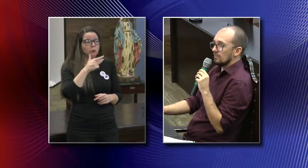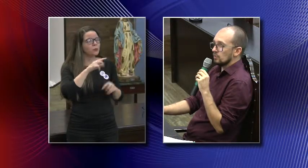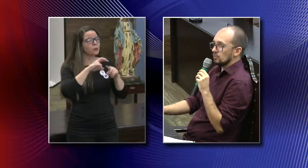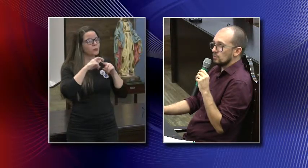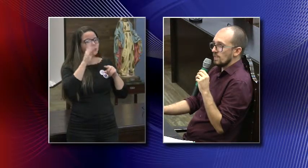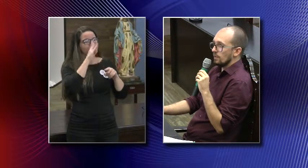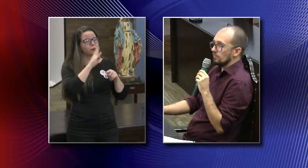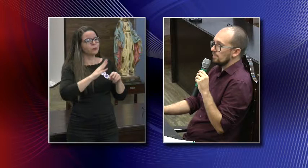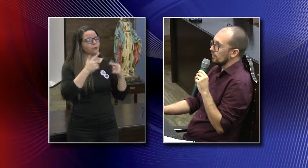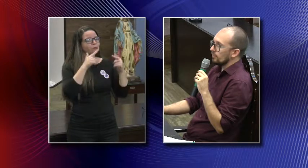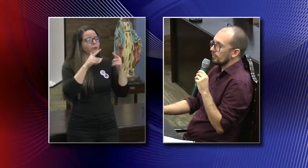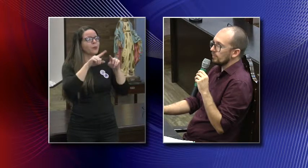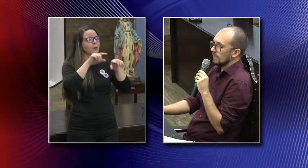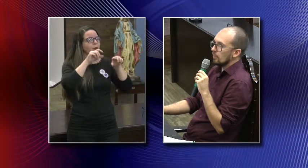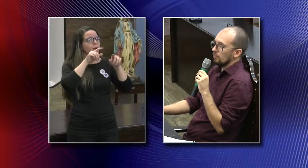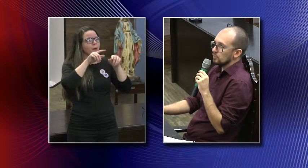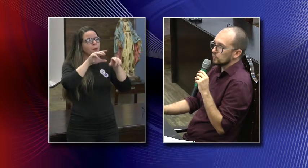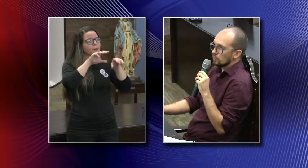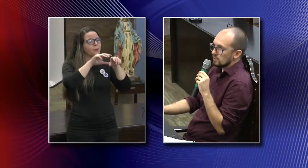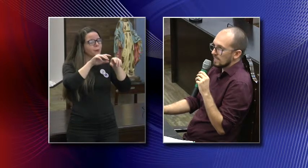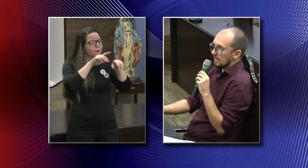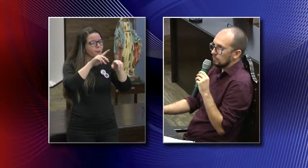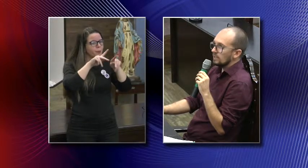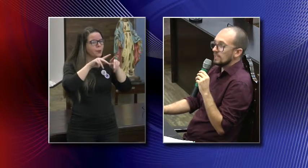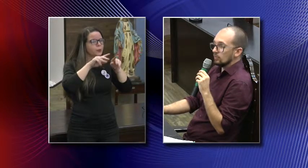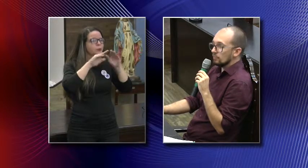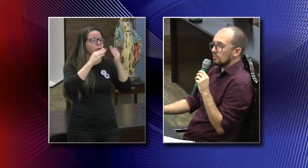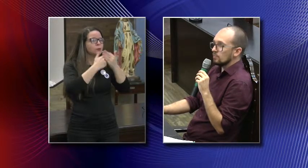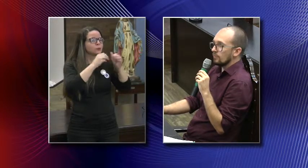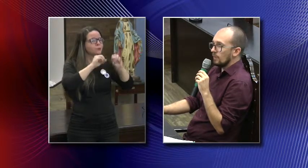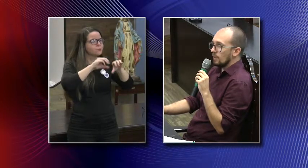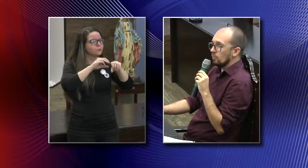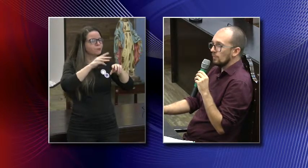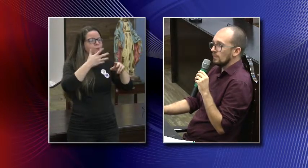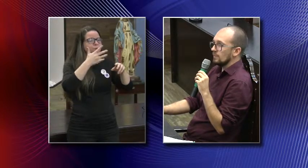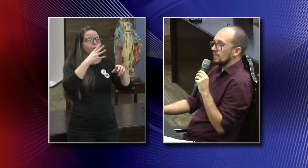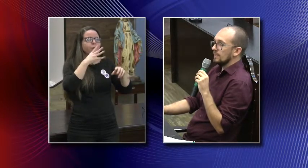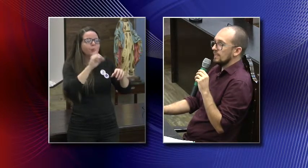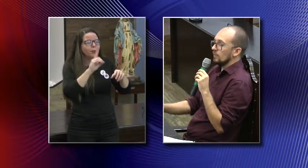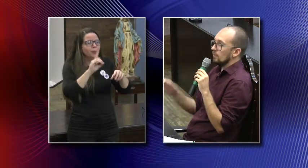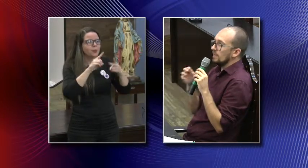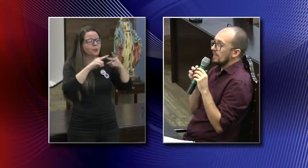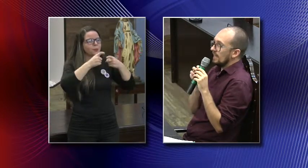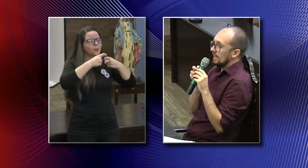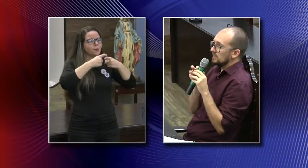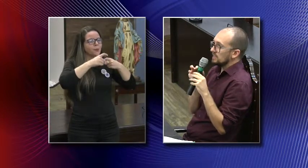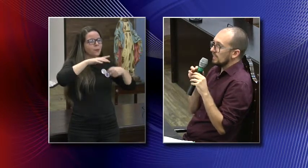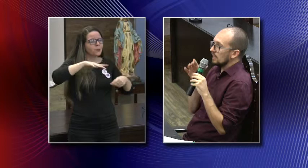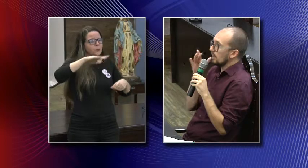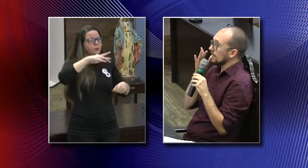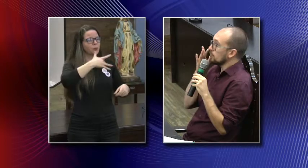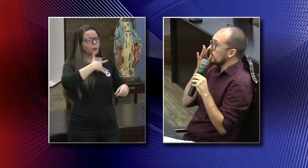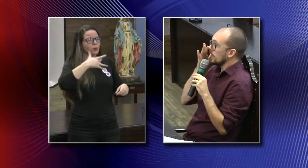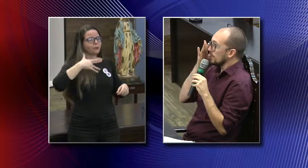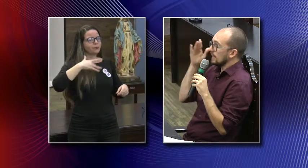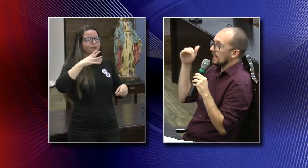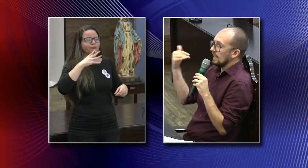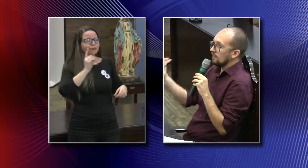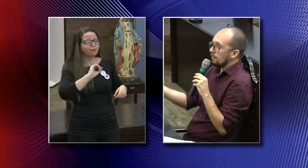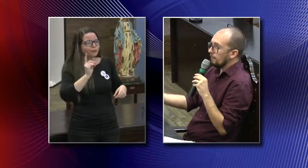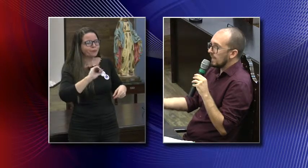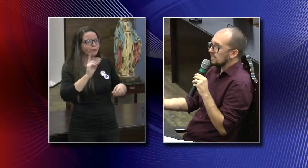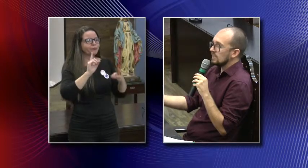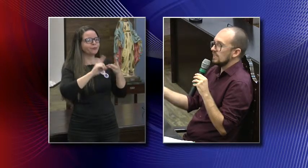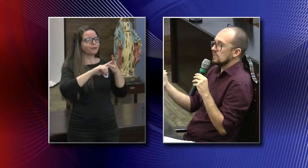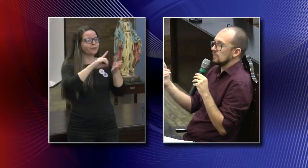encontrar a palavra surdo-cego? Não vão encontrar como surdo-cego, inclusive de uma forma única. Então, a gente está trabalhando para que na